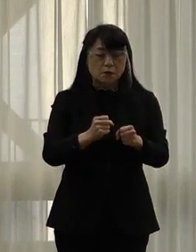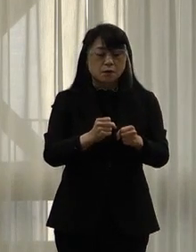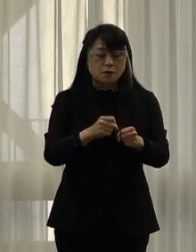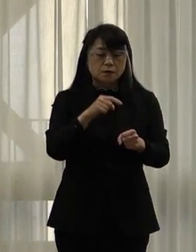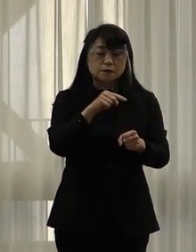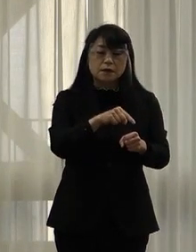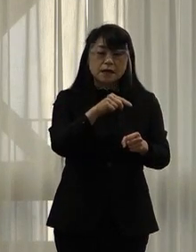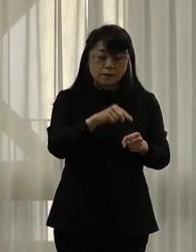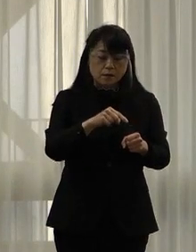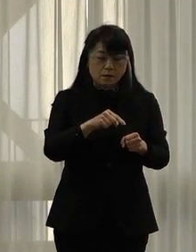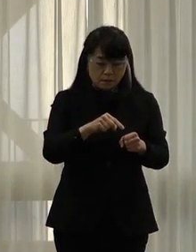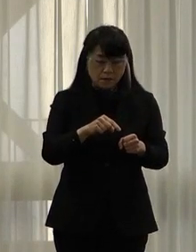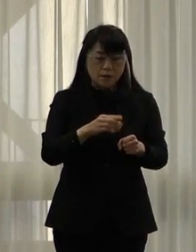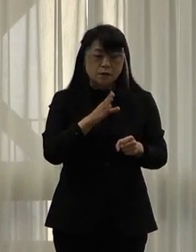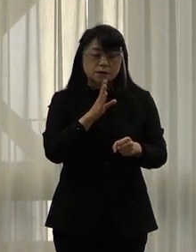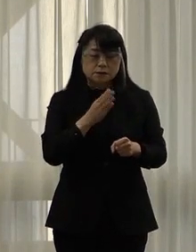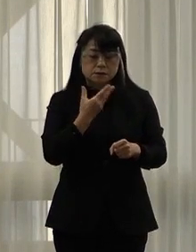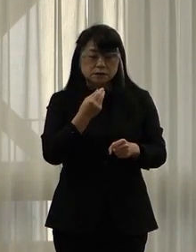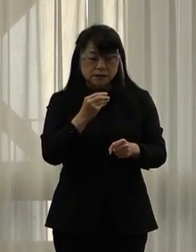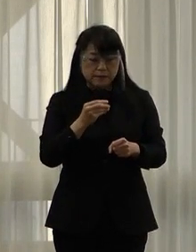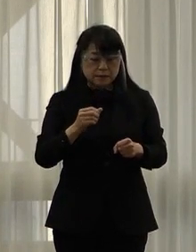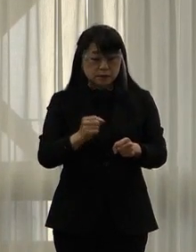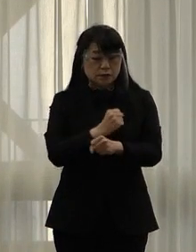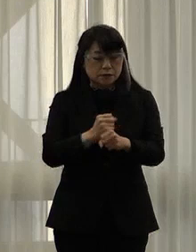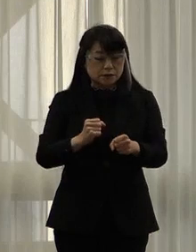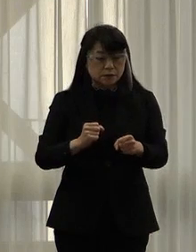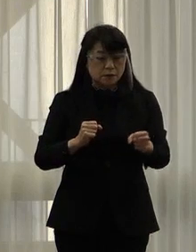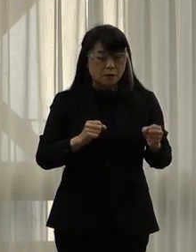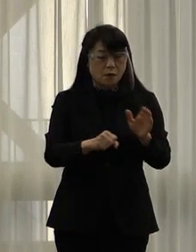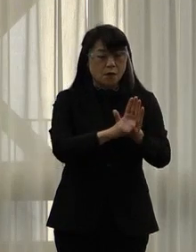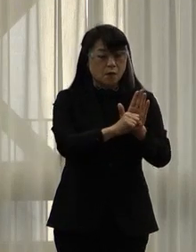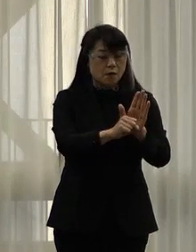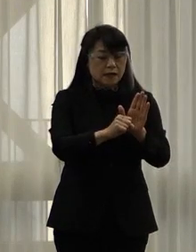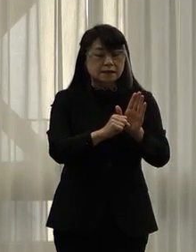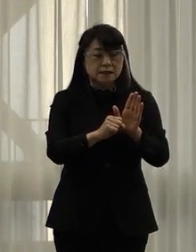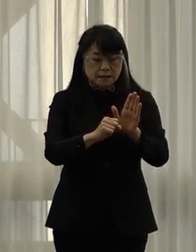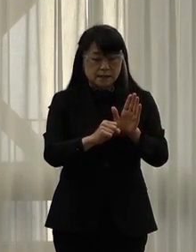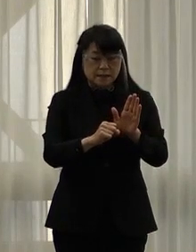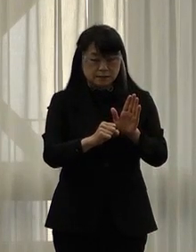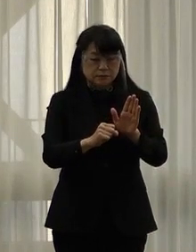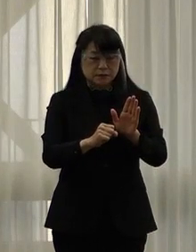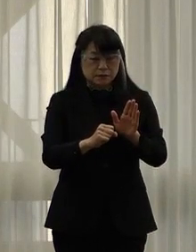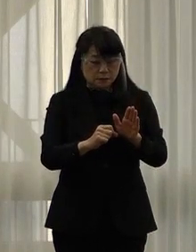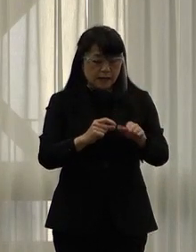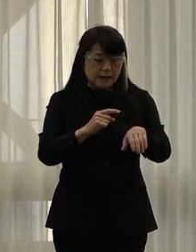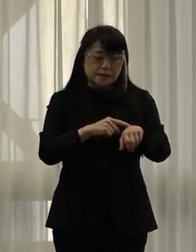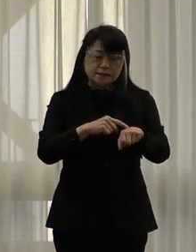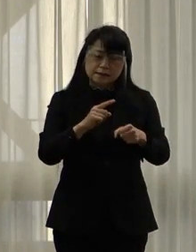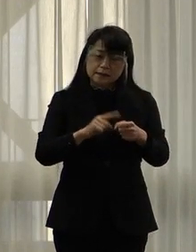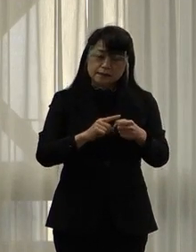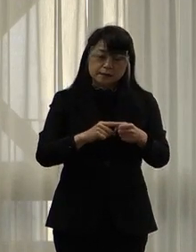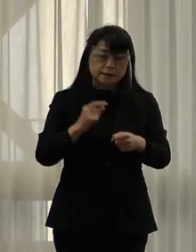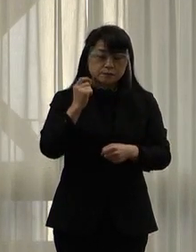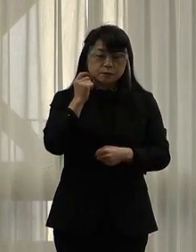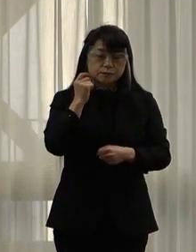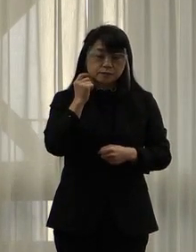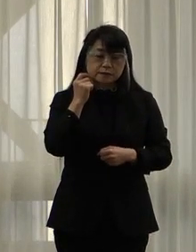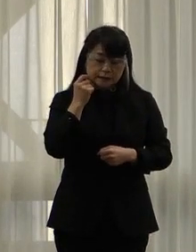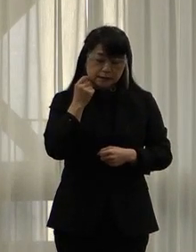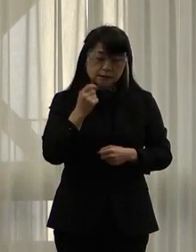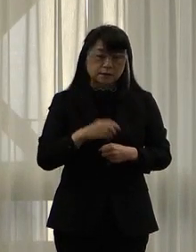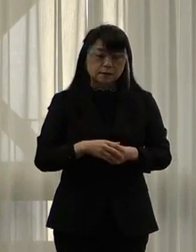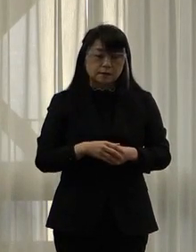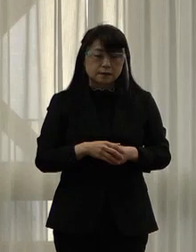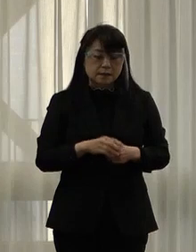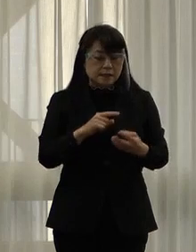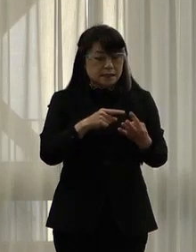標を反映させて政策形成をするというのはちょっと時間的に難しいかもしれません。でもいくつか特に重